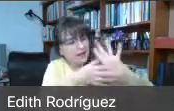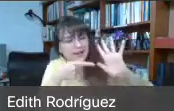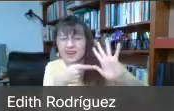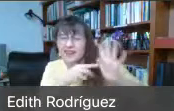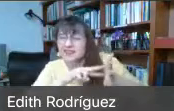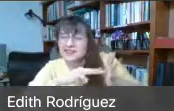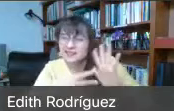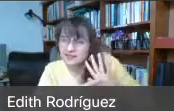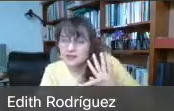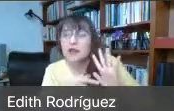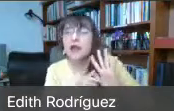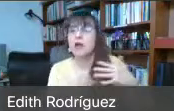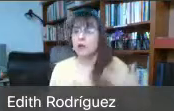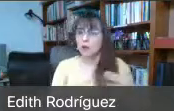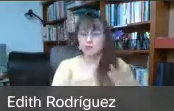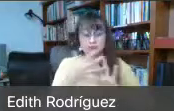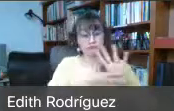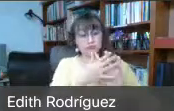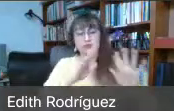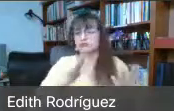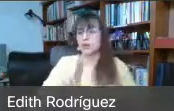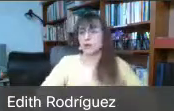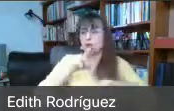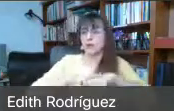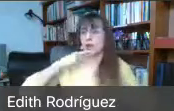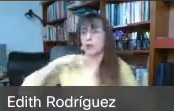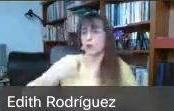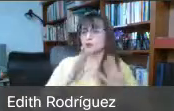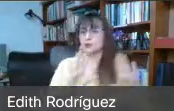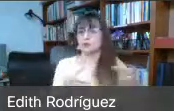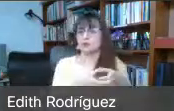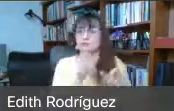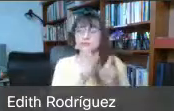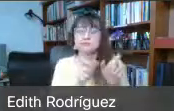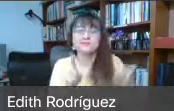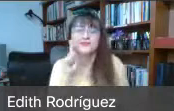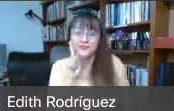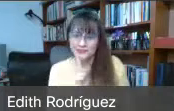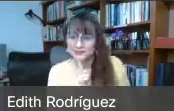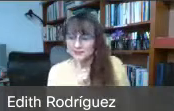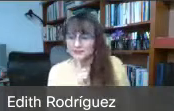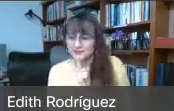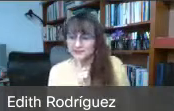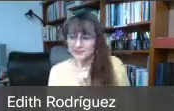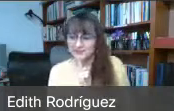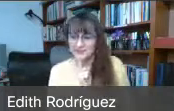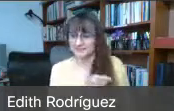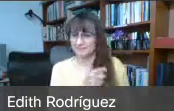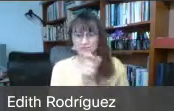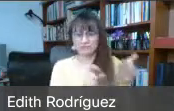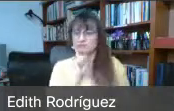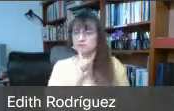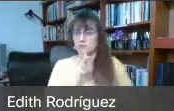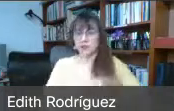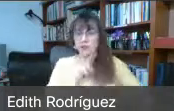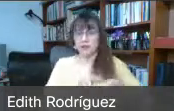lingüística y en su mayoría pues, se comunica, nos comunicamos en lengua de señas, es nuestra lengua natural de las personas